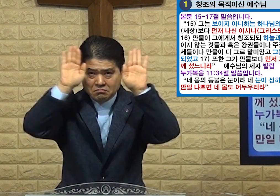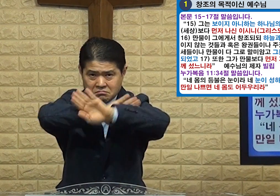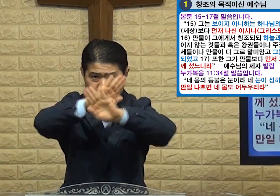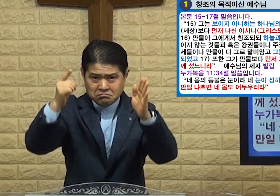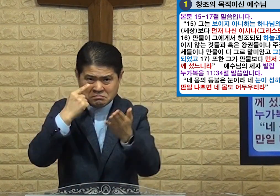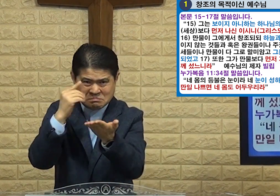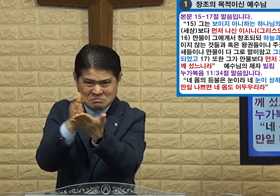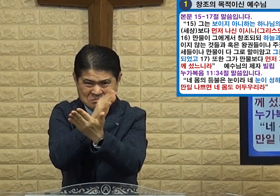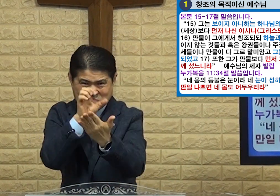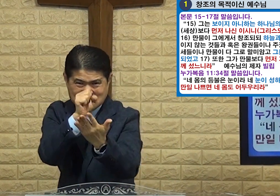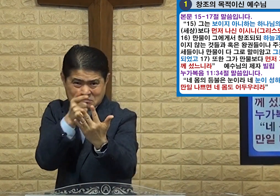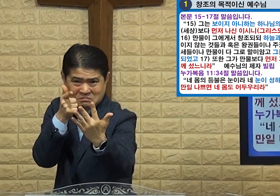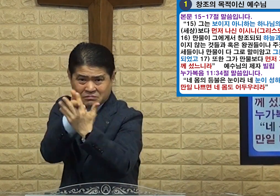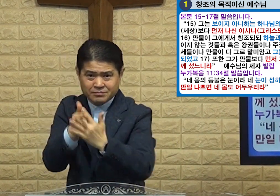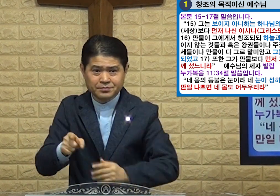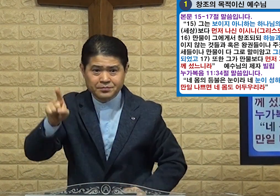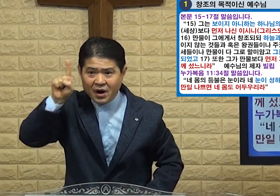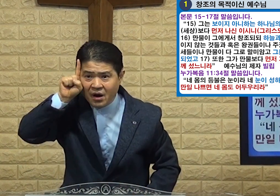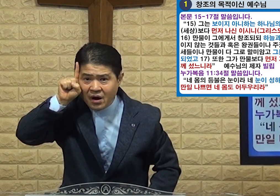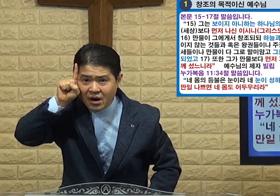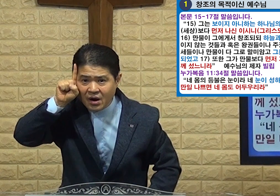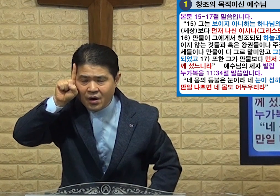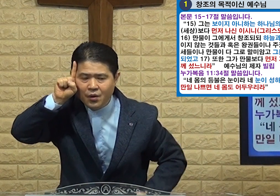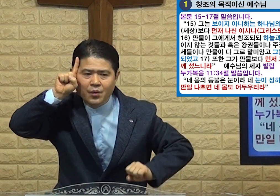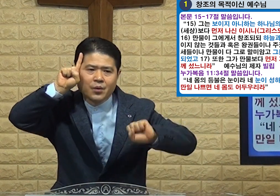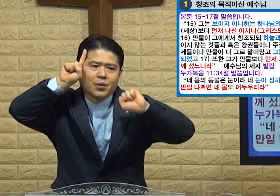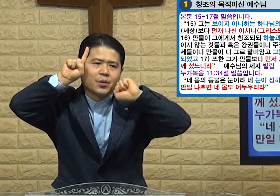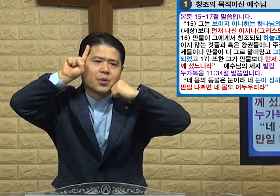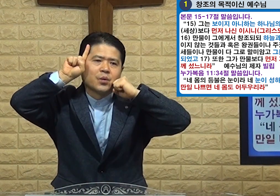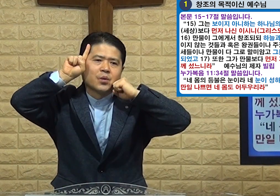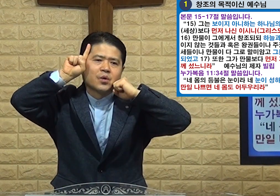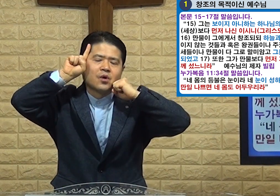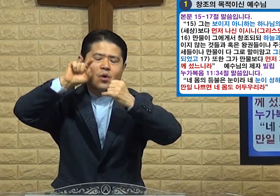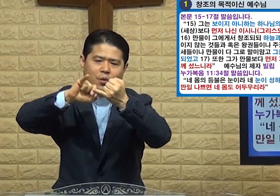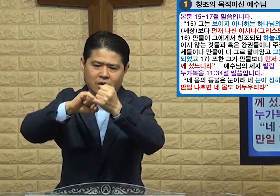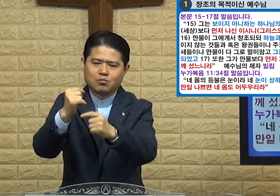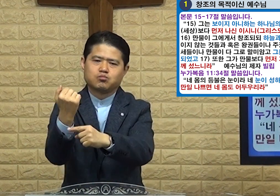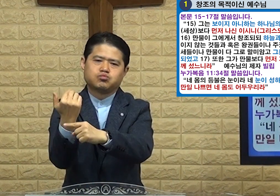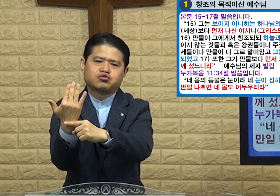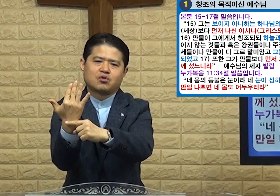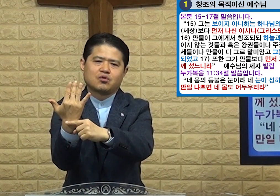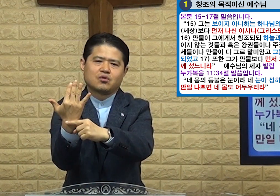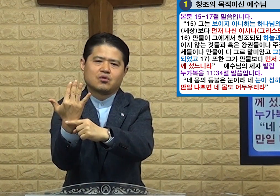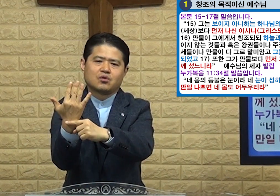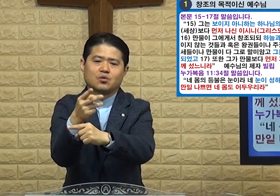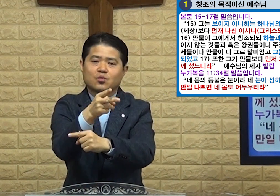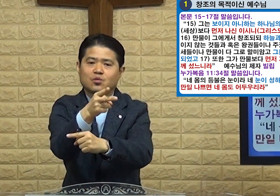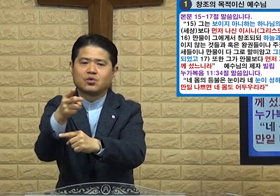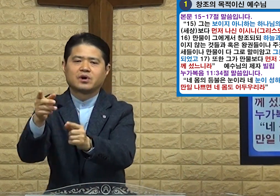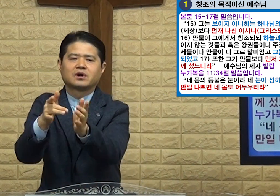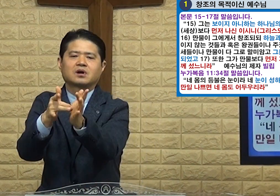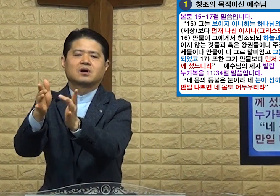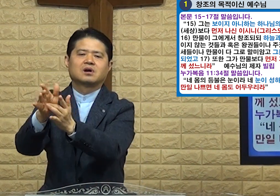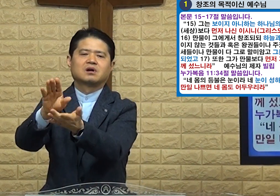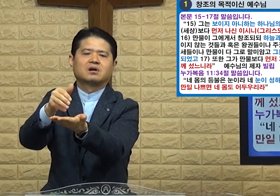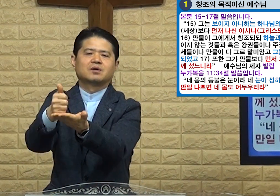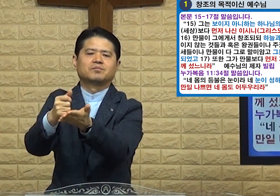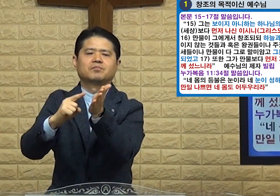없다면 낮이건 밤이건 우리가 무엇인지 알지 어렵다는 것입니다. 그 등불은